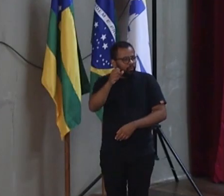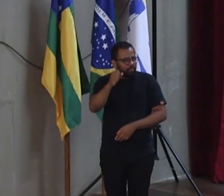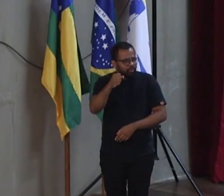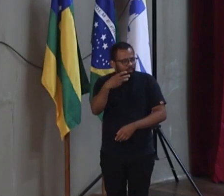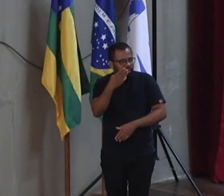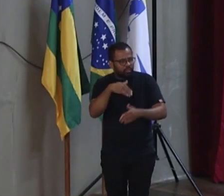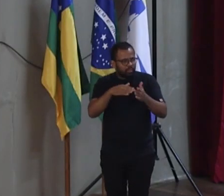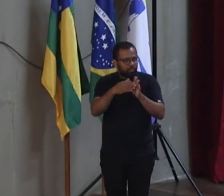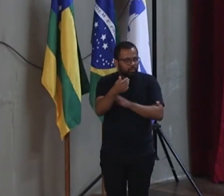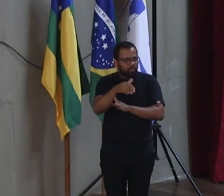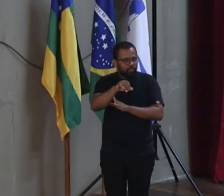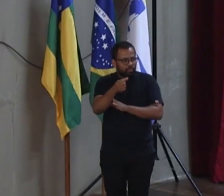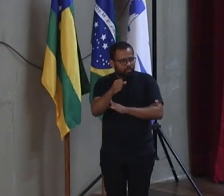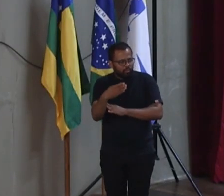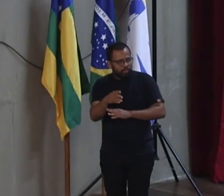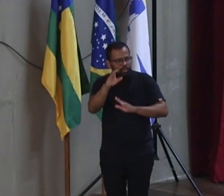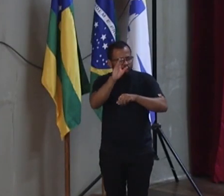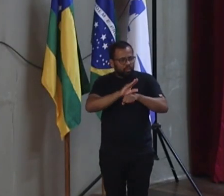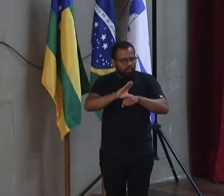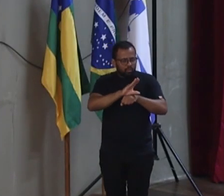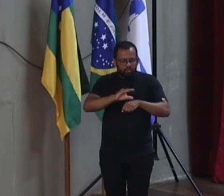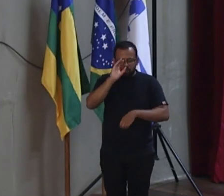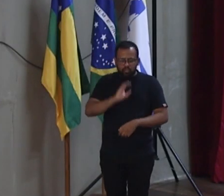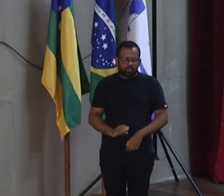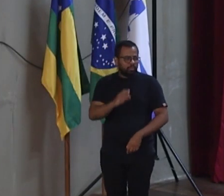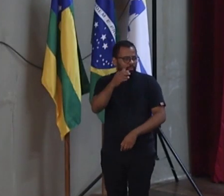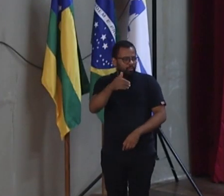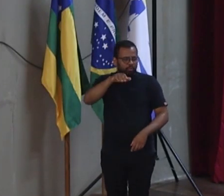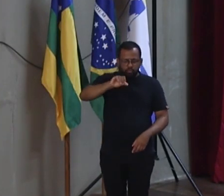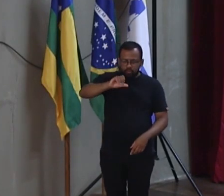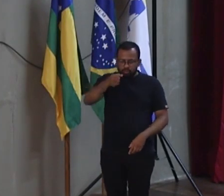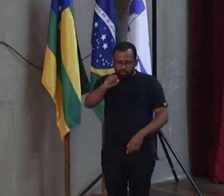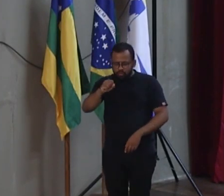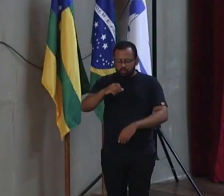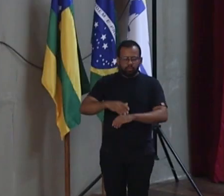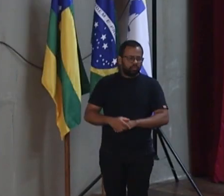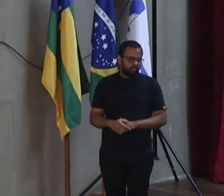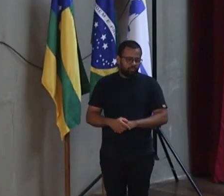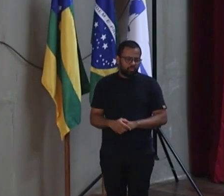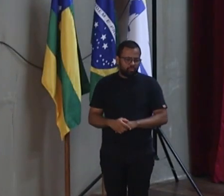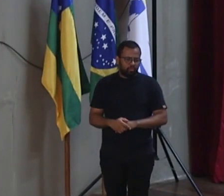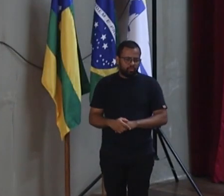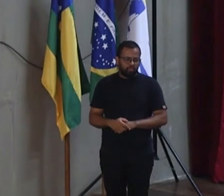a promulgação da Constituição Cidadã em 1988.